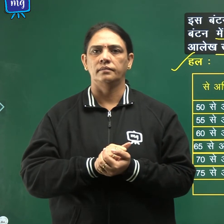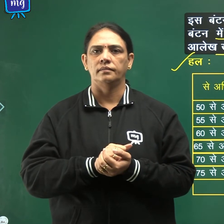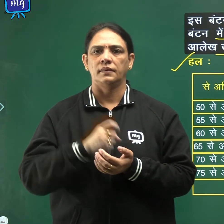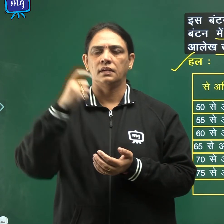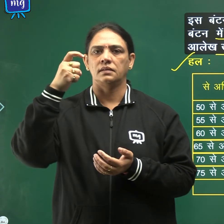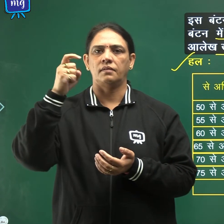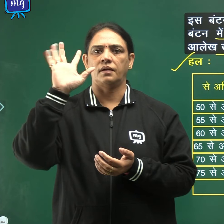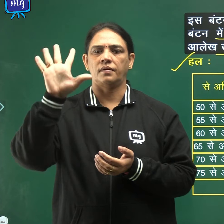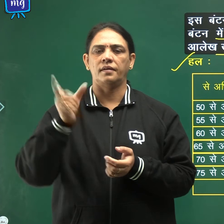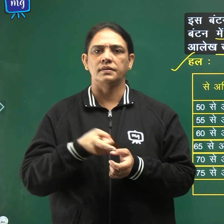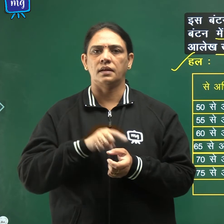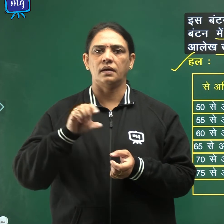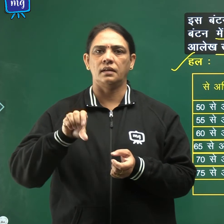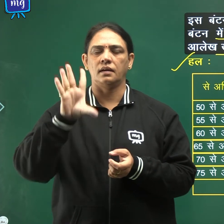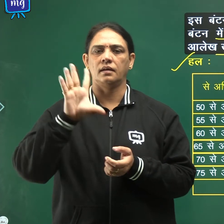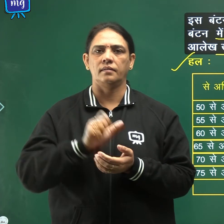75 से अधिक